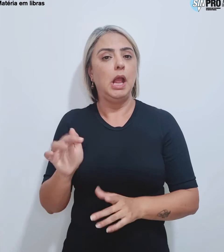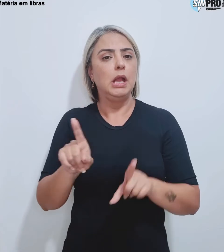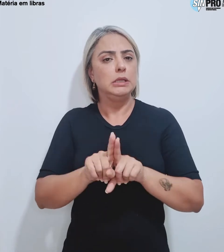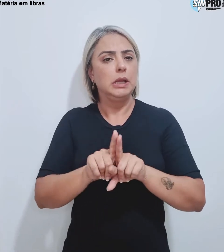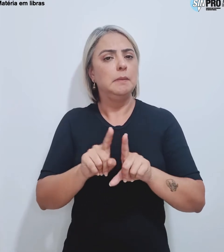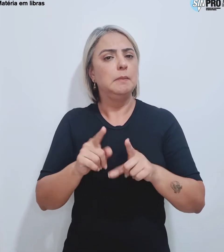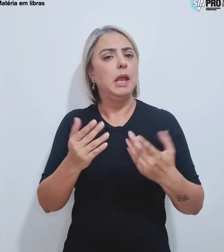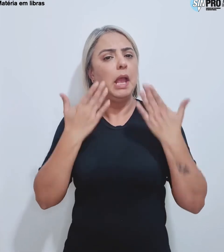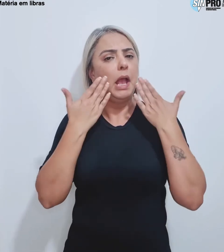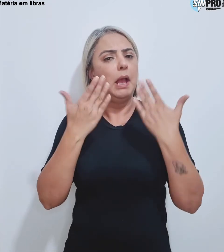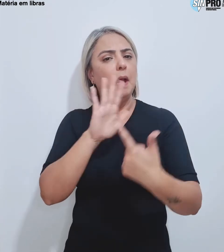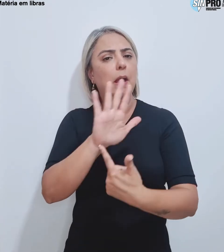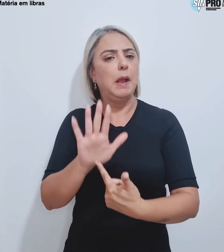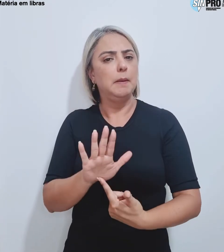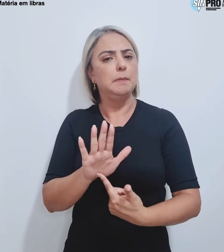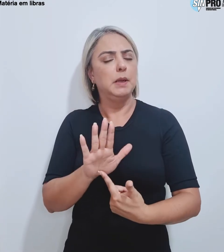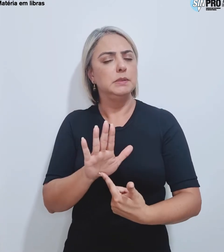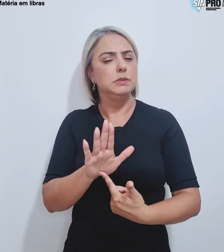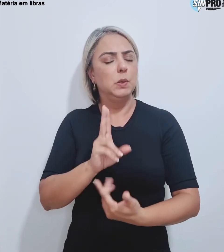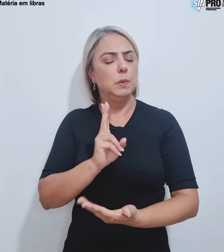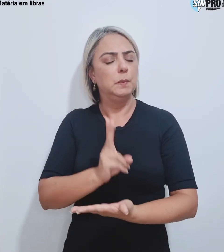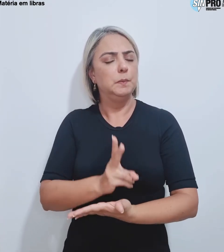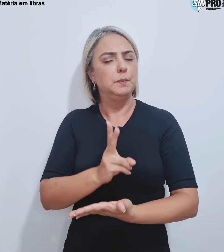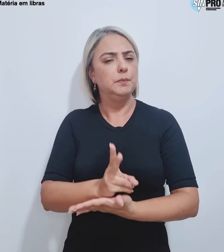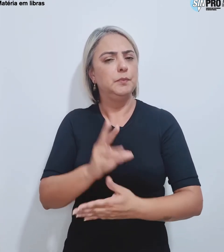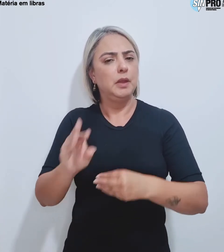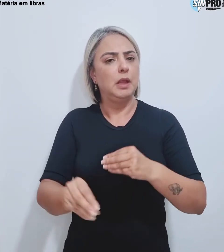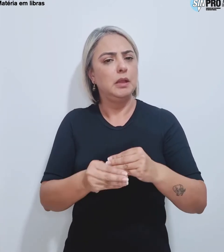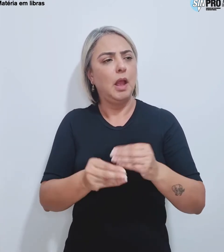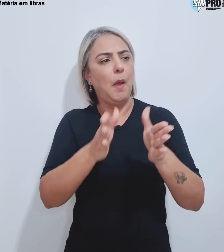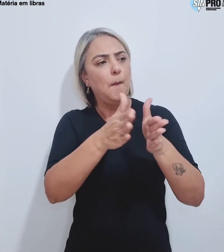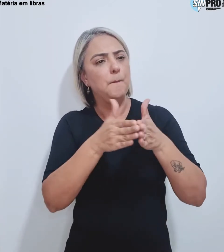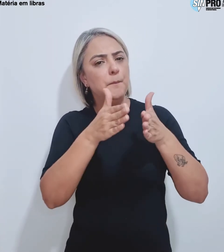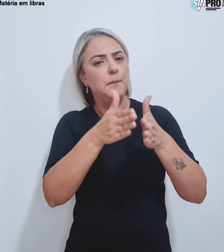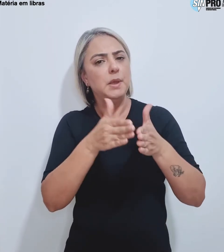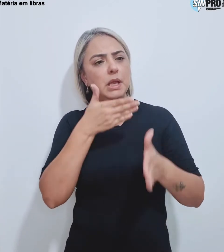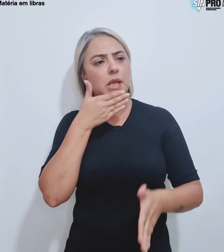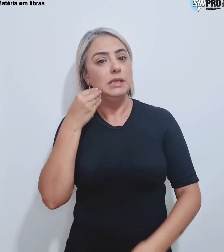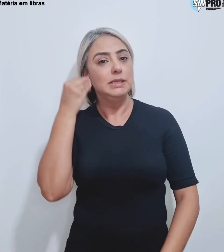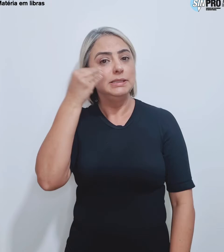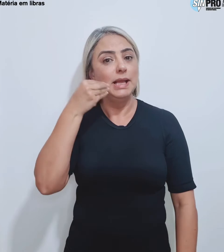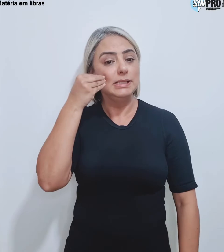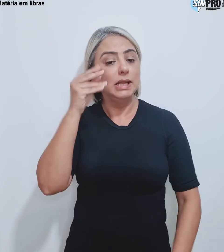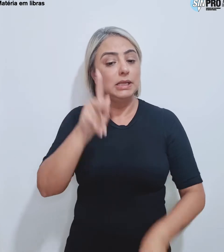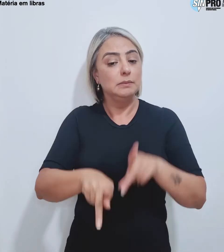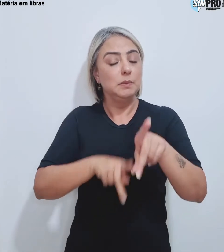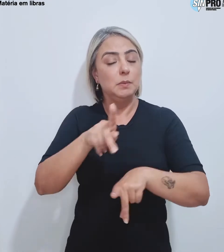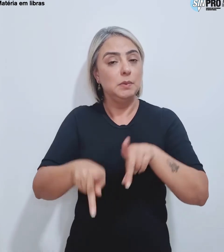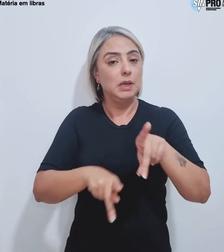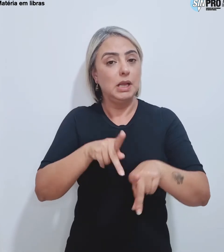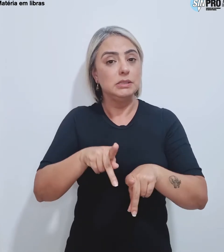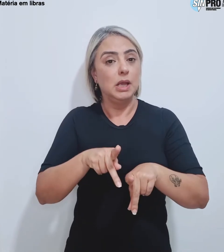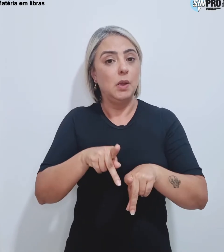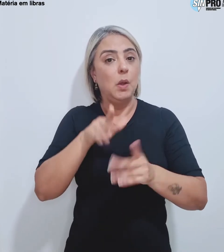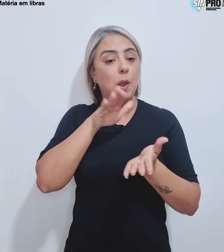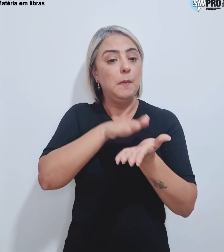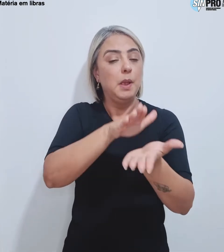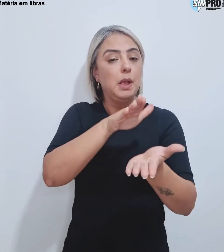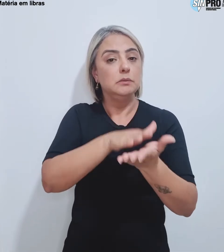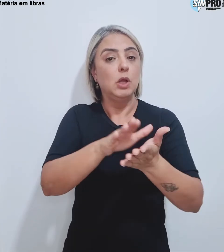Simpro-DF também apresentou reiteradamente a solicitação de testagem em massa e publicação